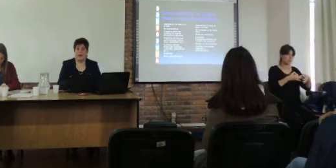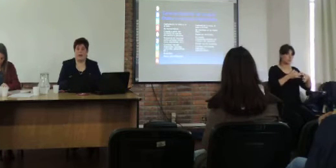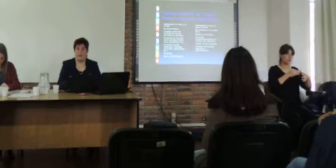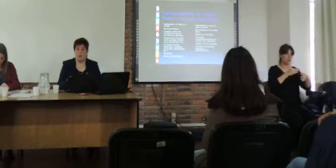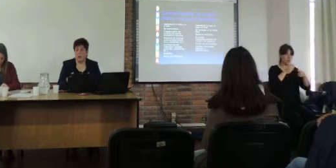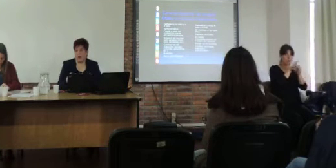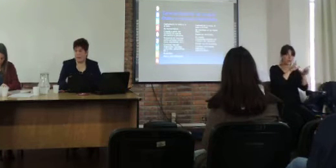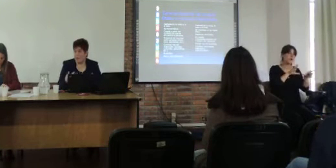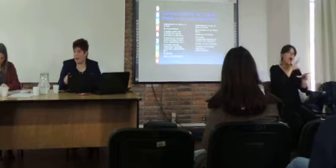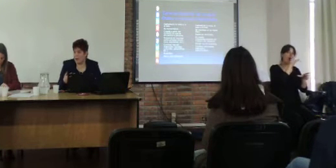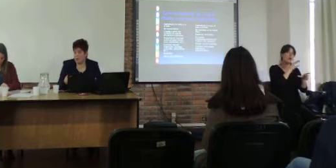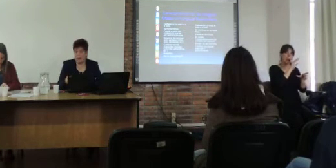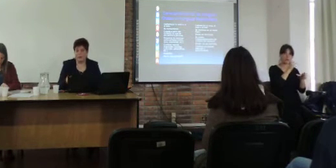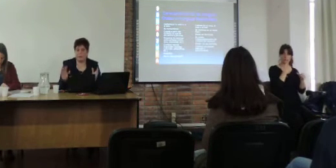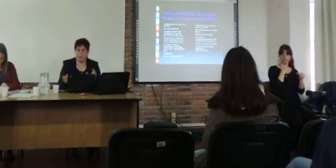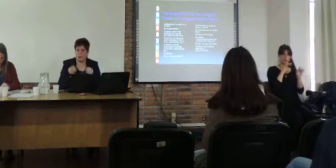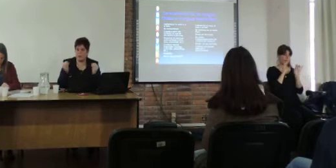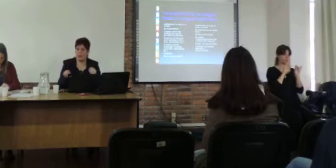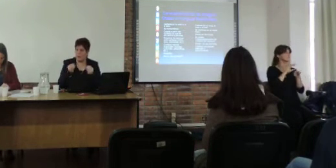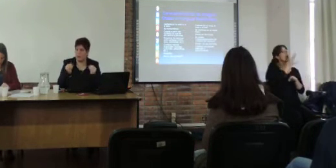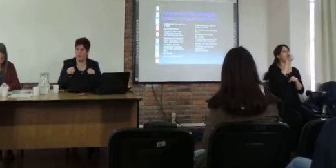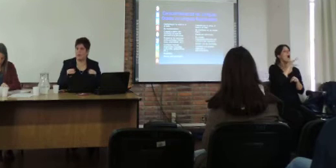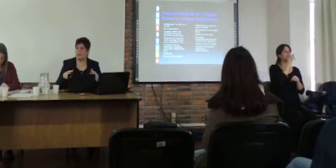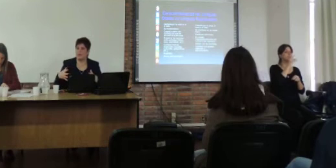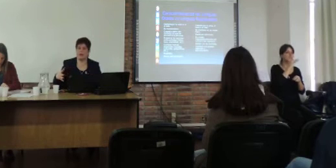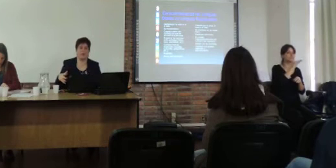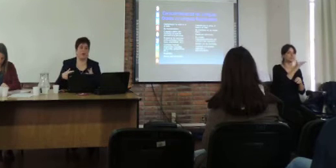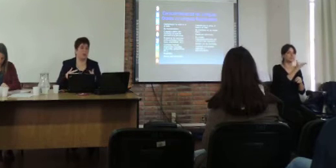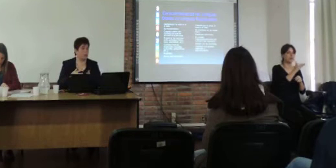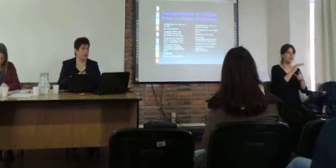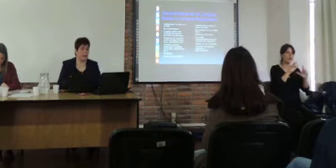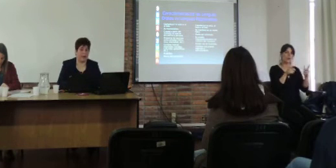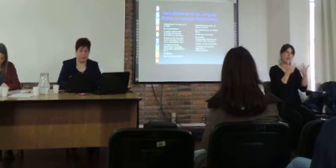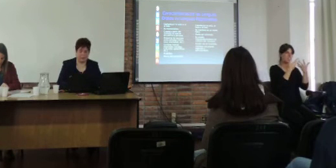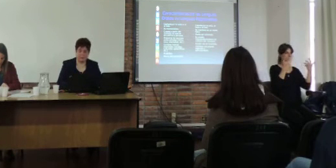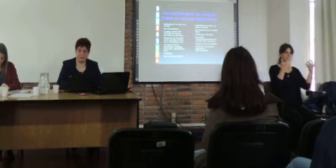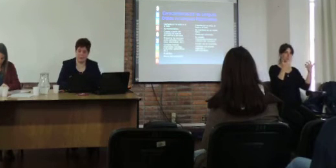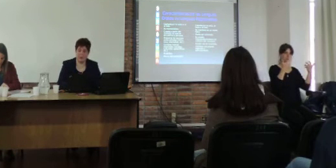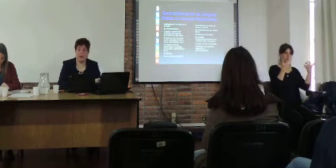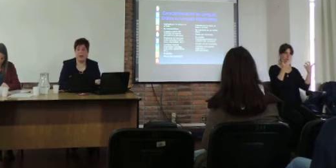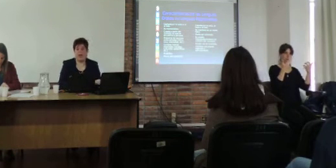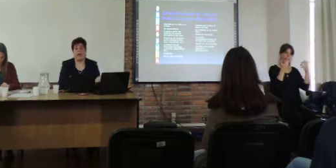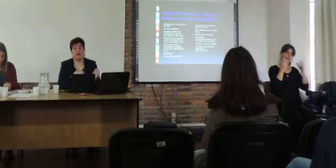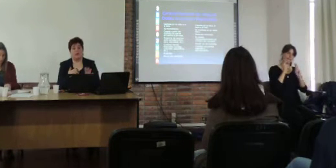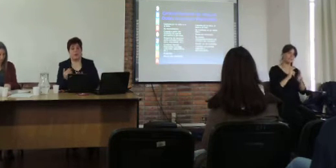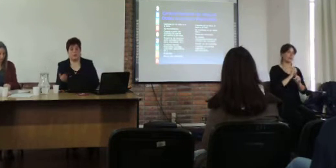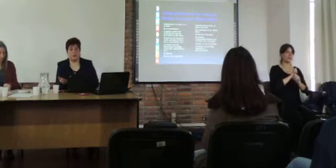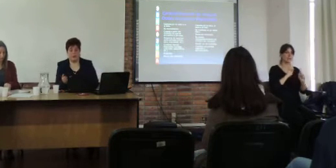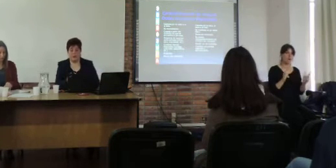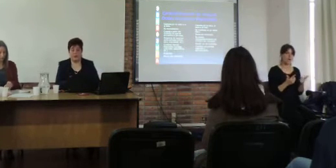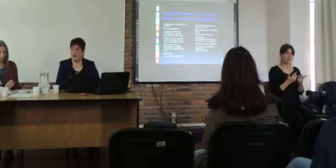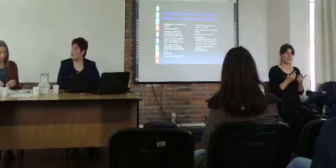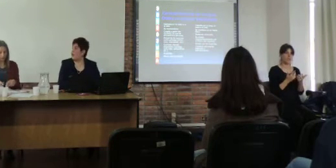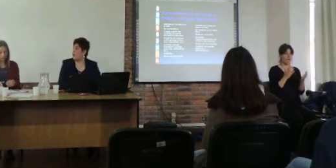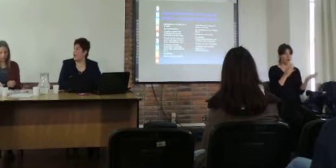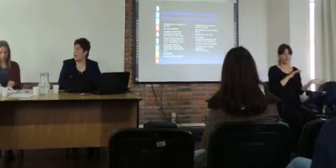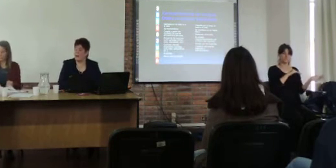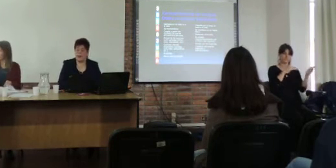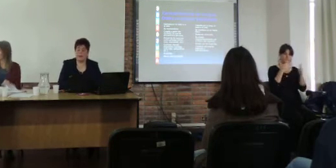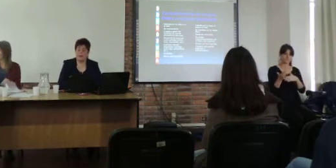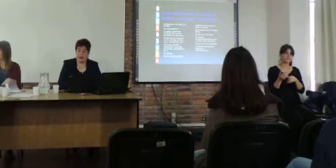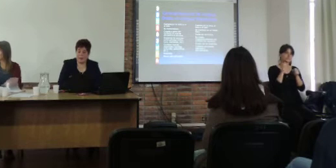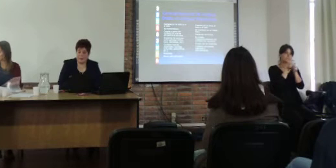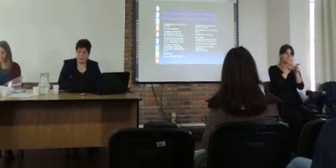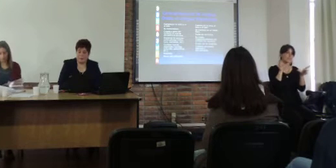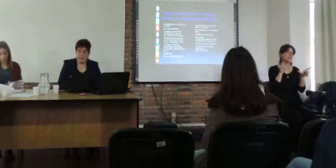oral, cuando uno la está hablando, la está produciendo y no está utilizando una estructura dada, ¿sí? En contraposición, tenemos las